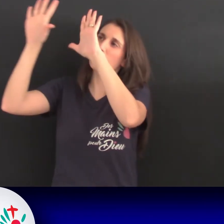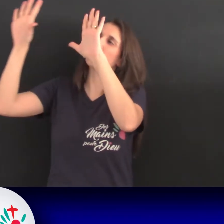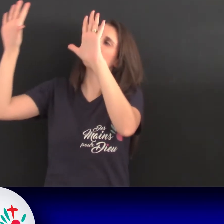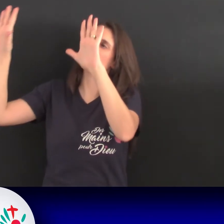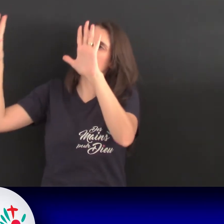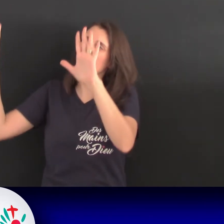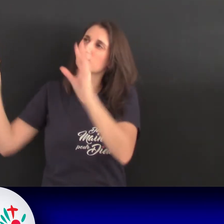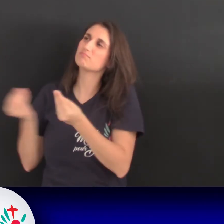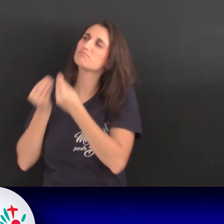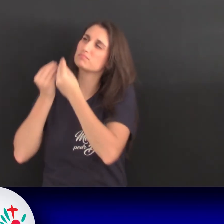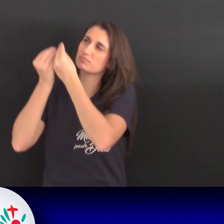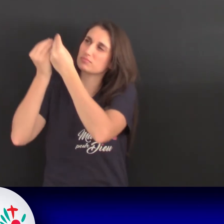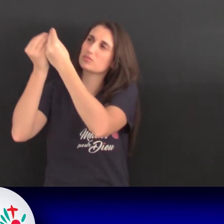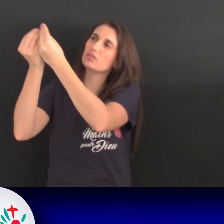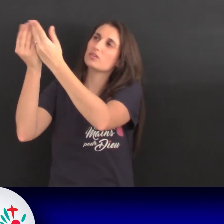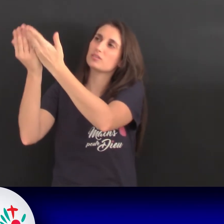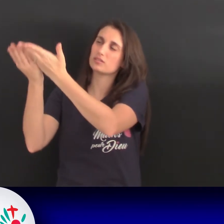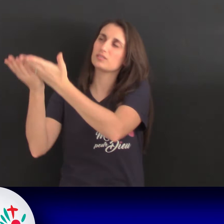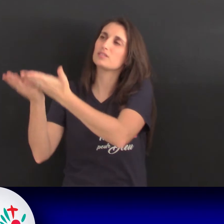glorifié,